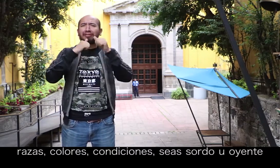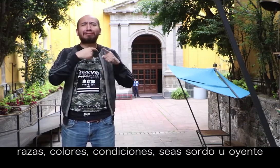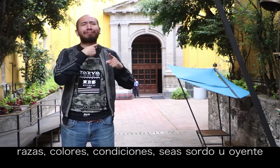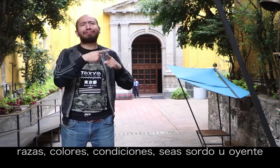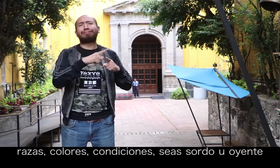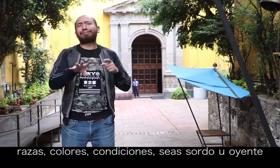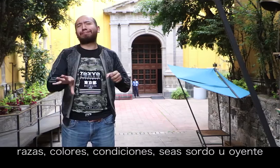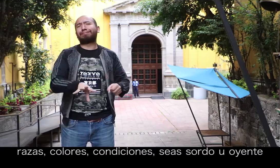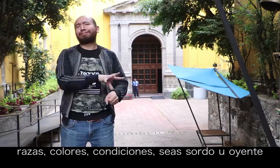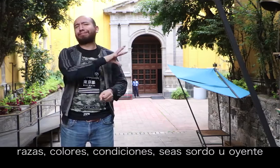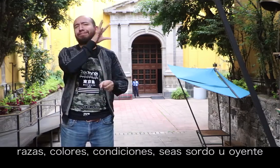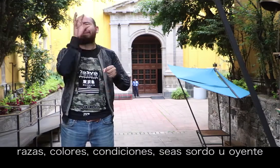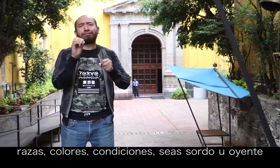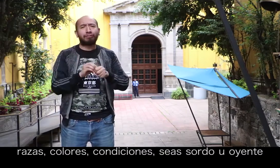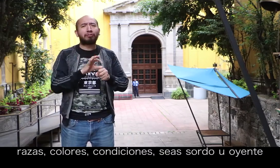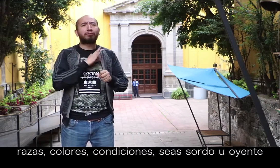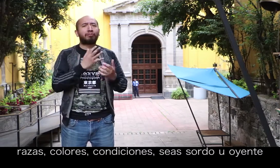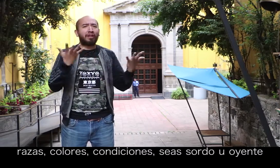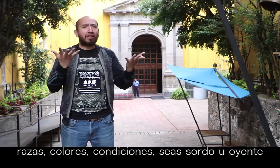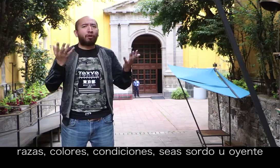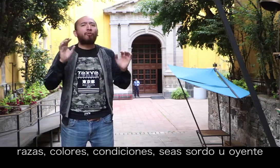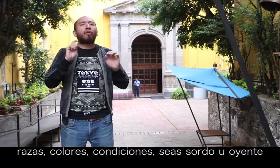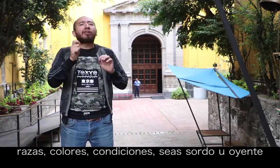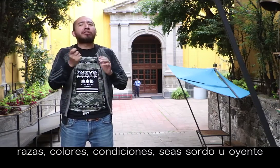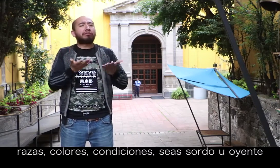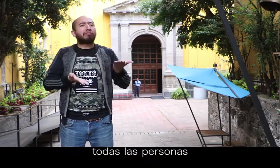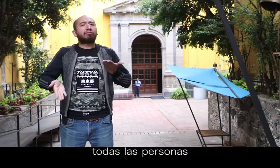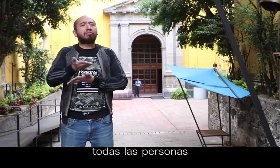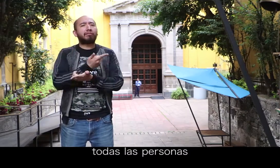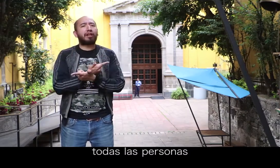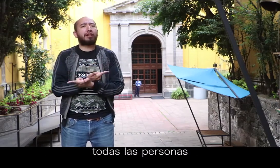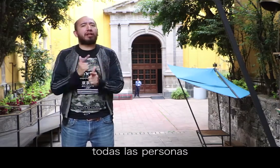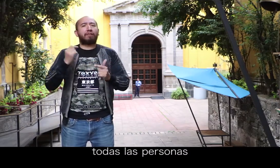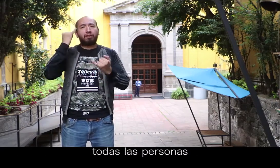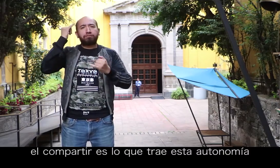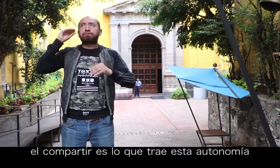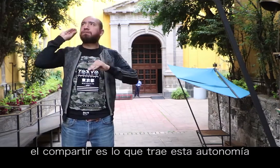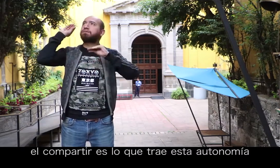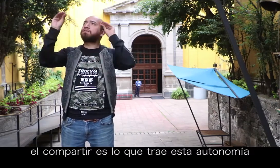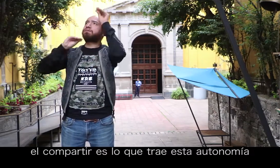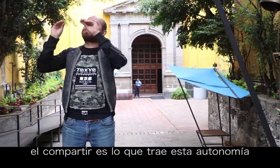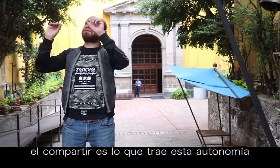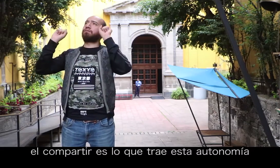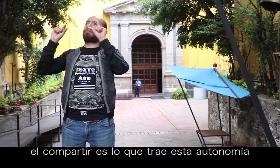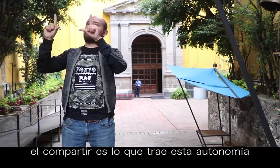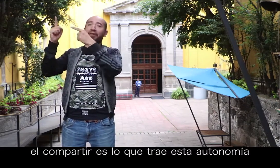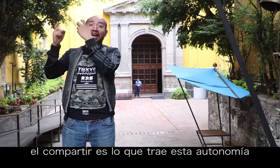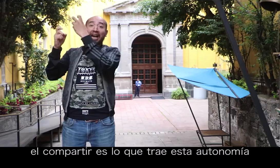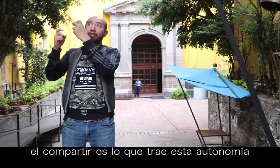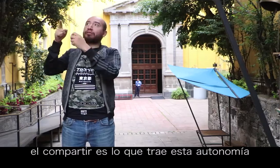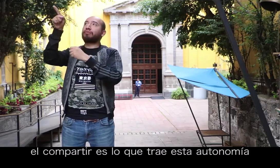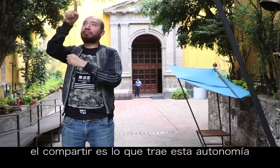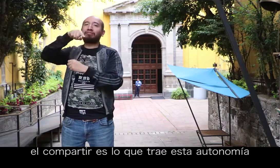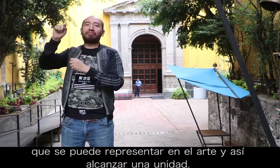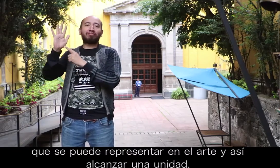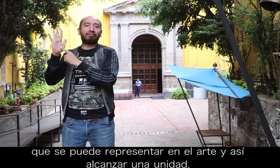colores, condiciones, sea sordo u oyente, todas las personas, el compartir es lo que trae esta autonomía que se